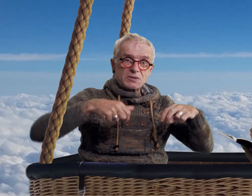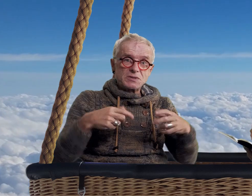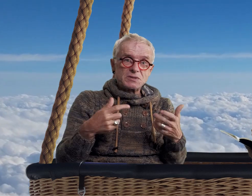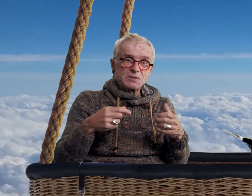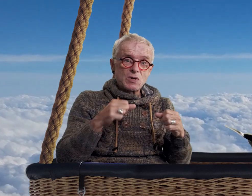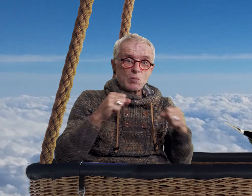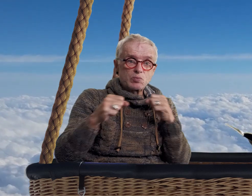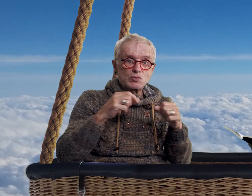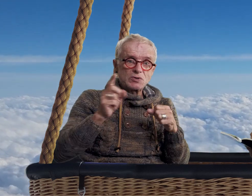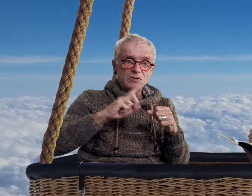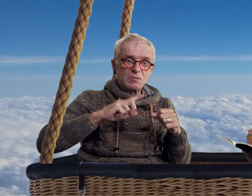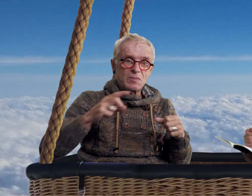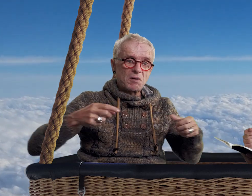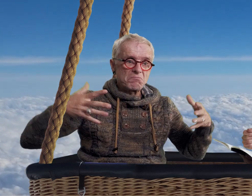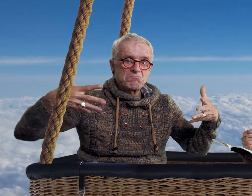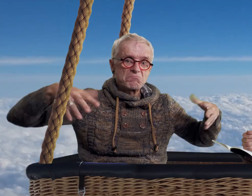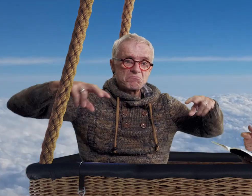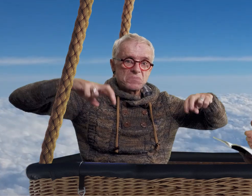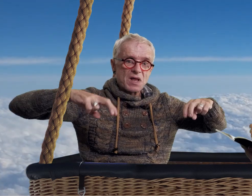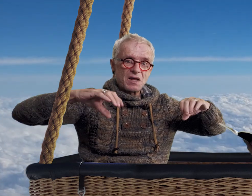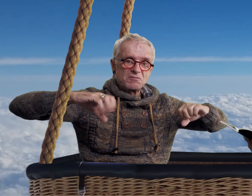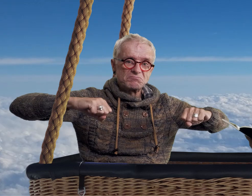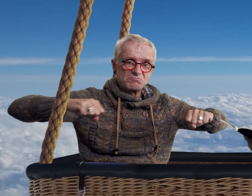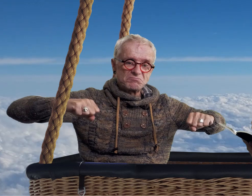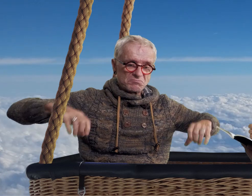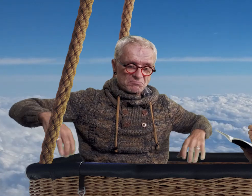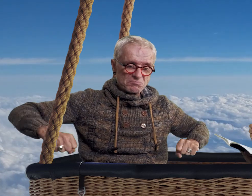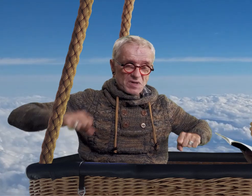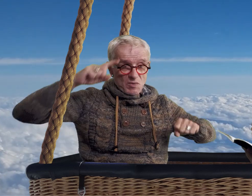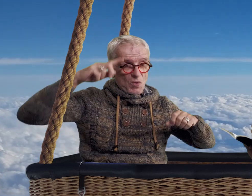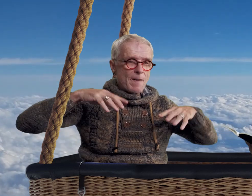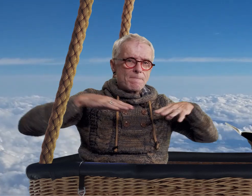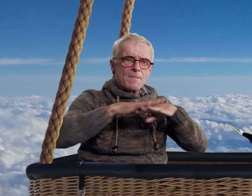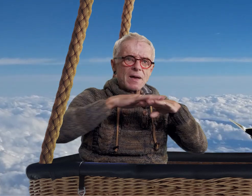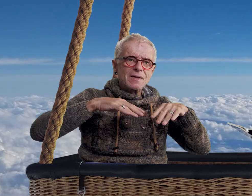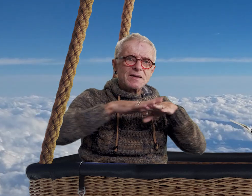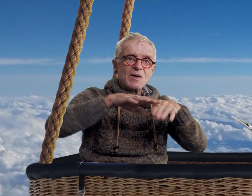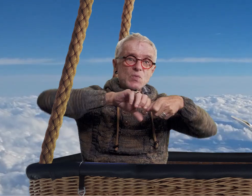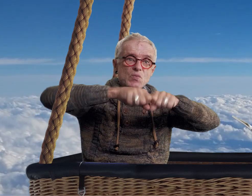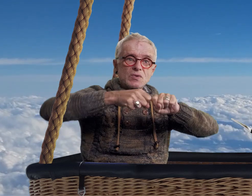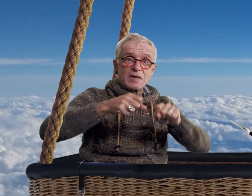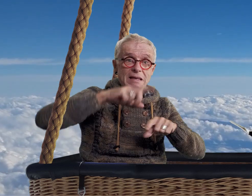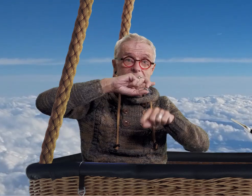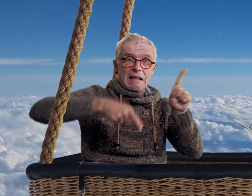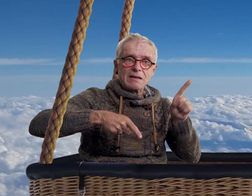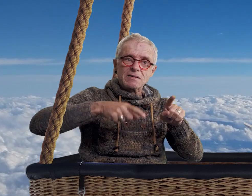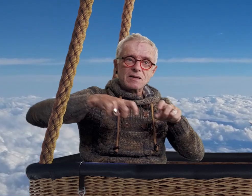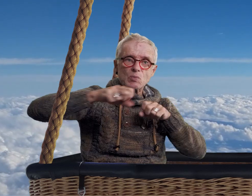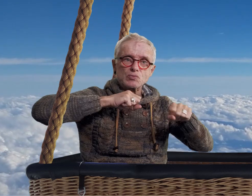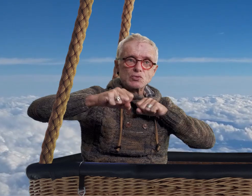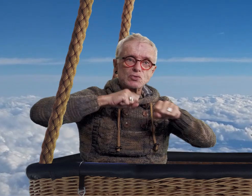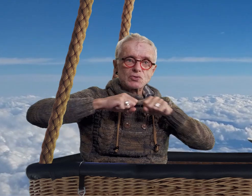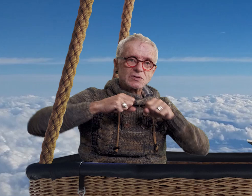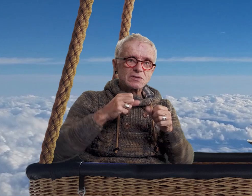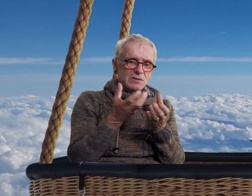sans remuer chacun à l'extrémité de cette galerie, car la paille mouillée qui l'encombrait leur interdisait tout mouvement. Un